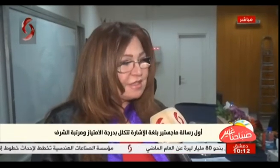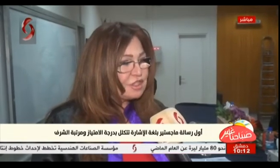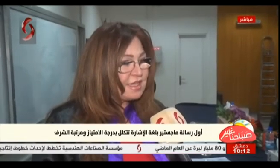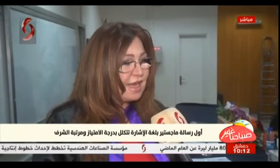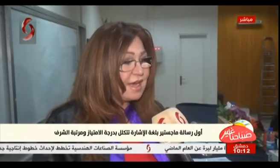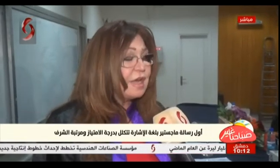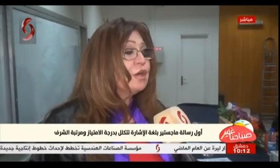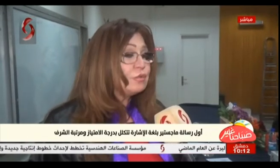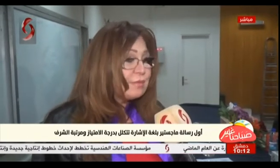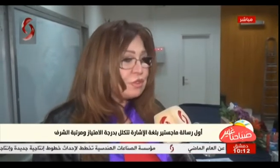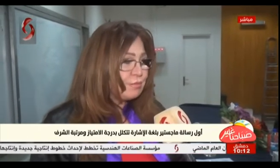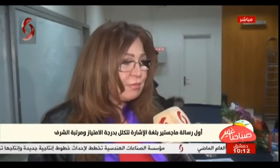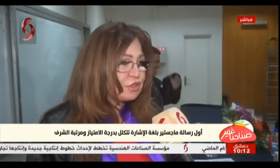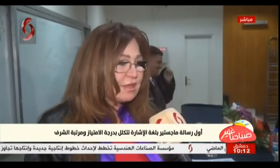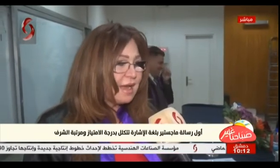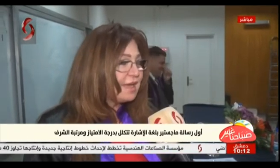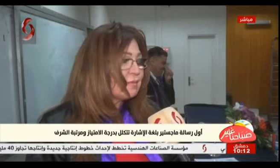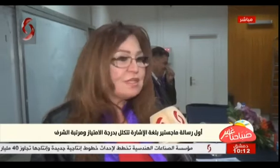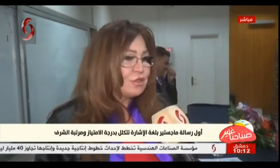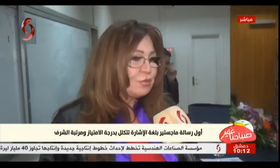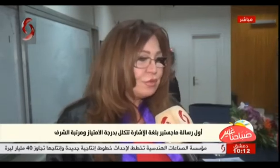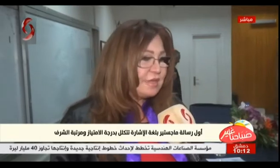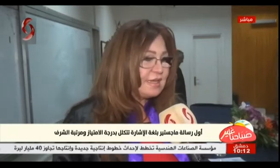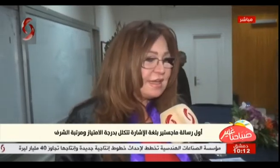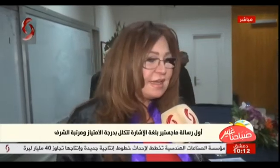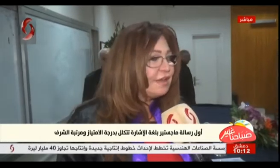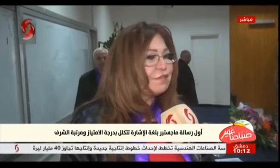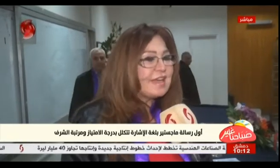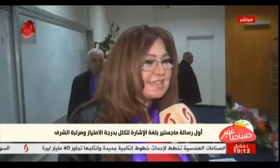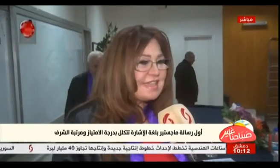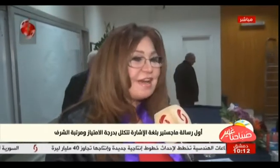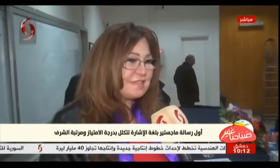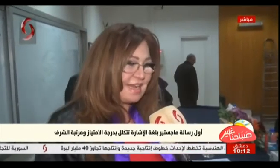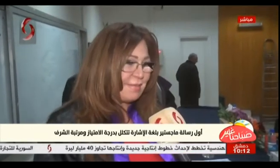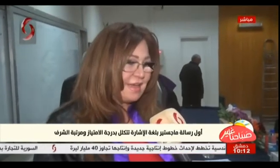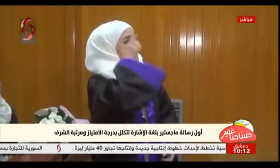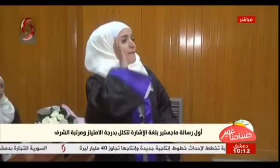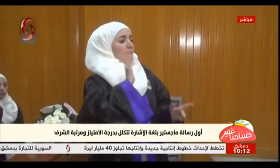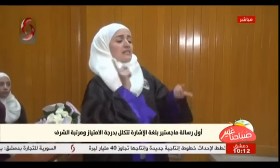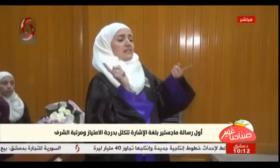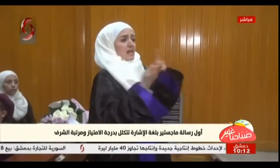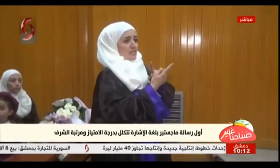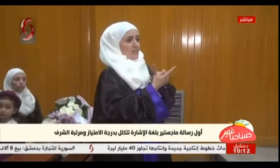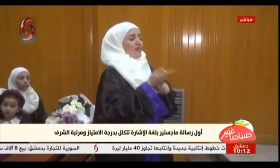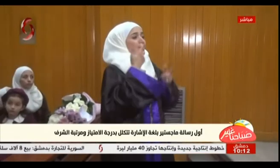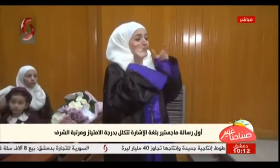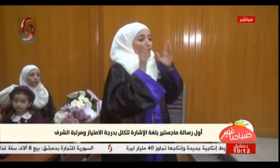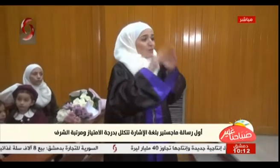المعنية بهذه الشريحة ودمجهم بالمجتمع حتى ما يشعروا أنه هن في اختلاف سلبي.